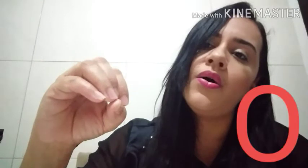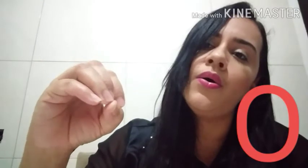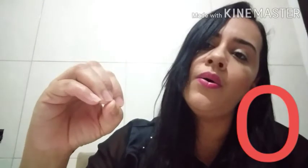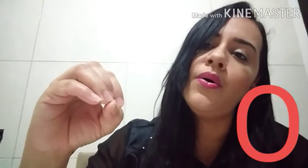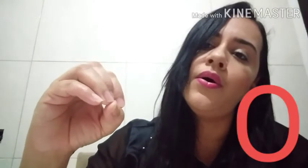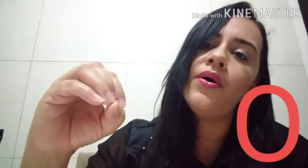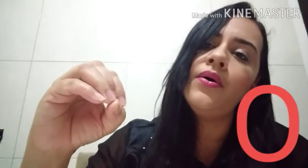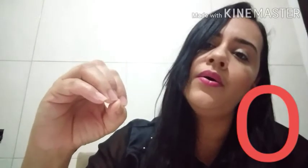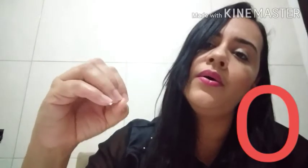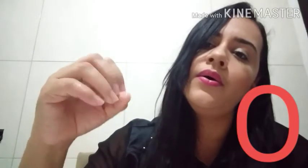O,